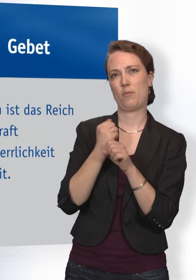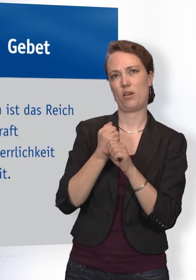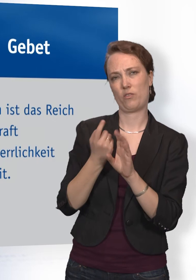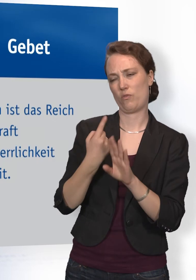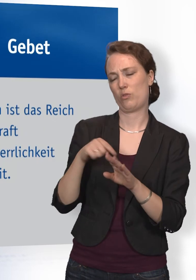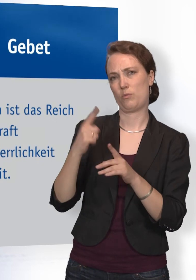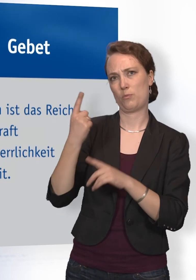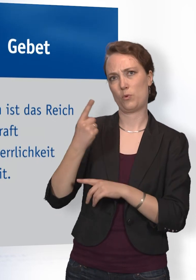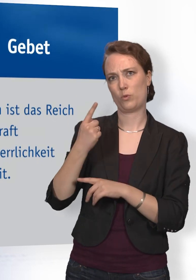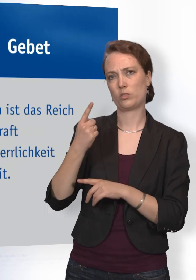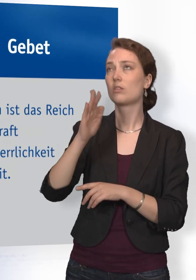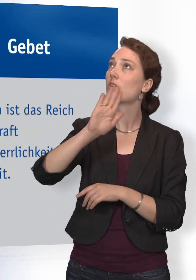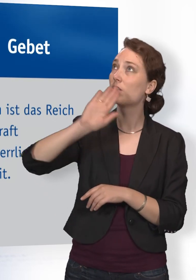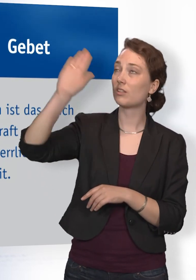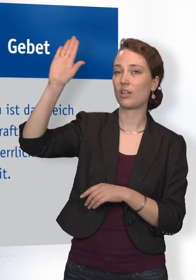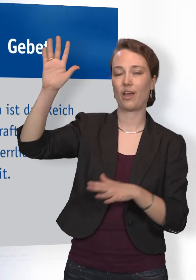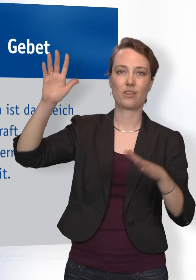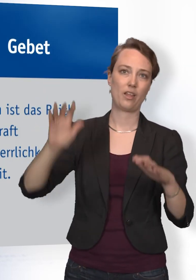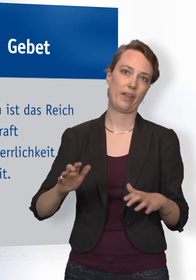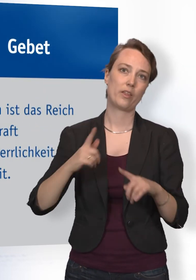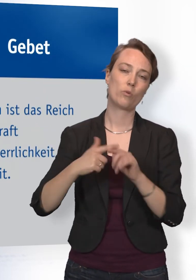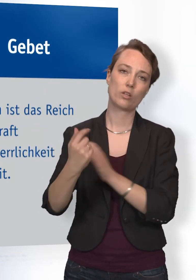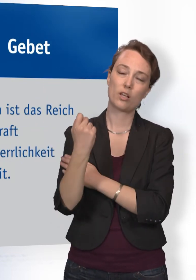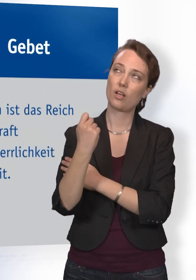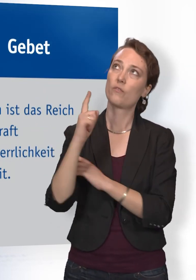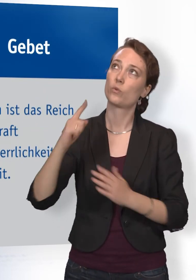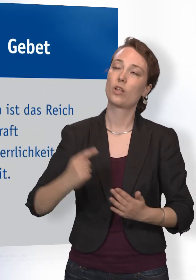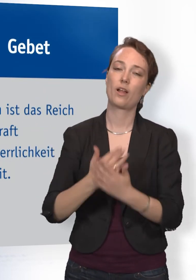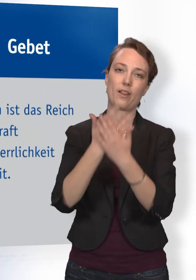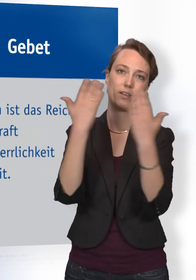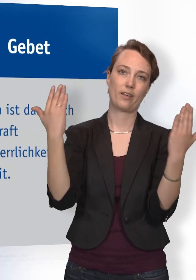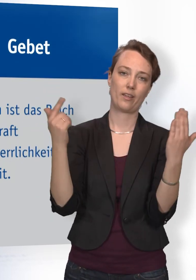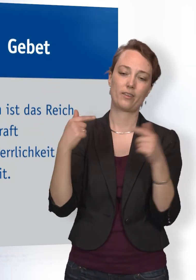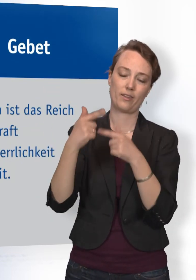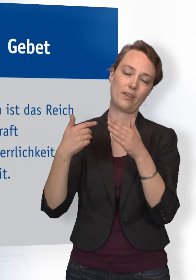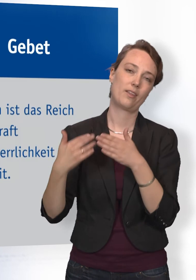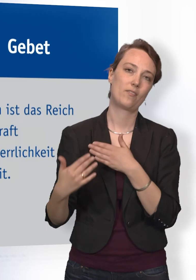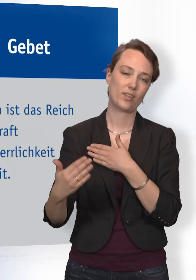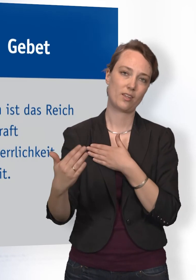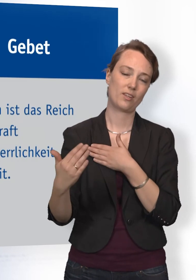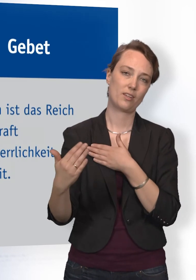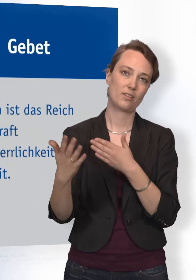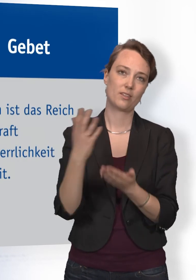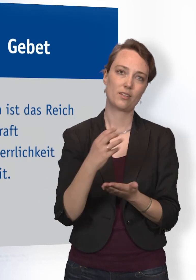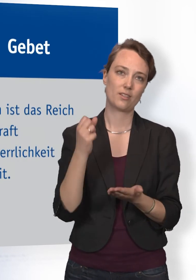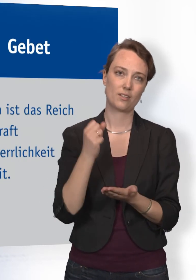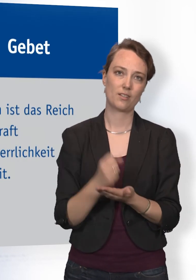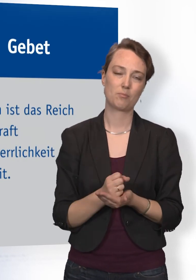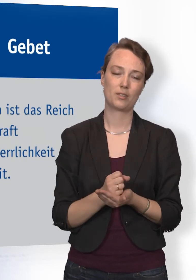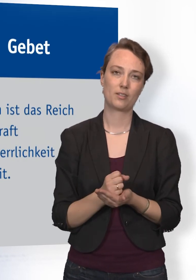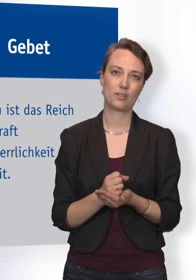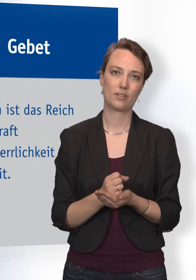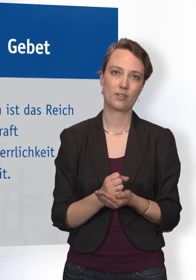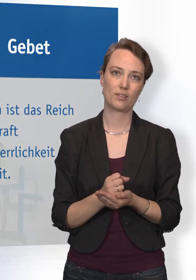das Reich und die Kraft und die Herrlichkeit in Ewigkeit.